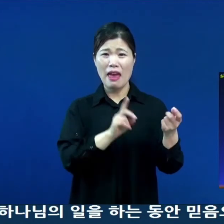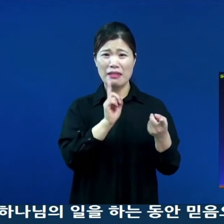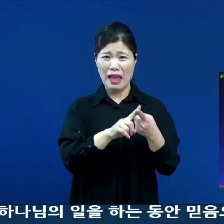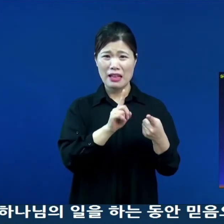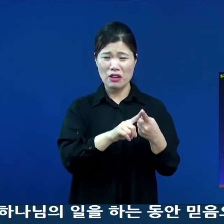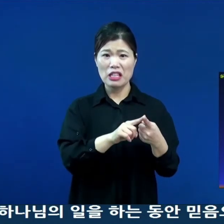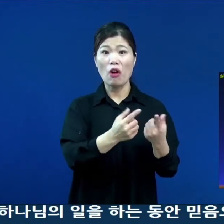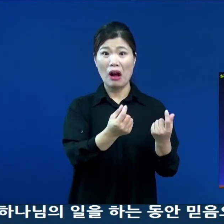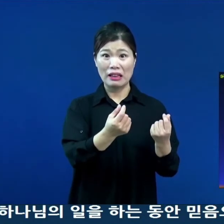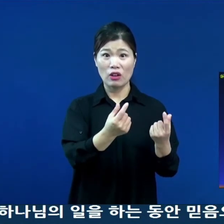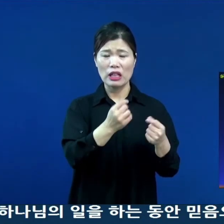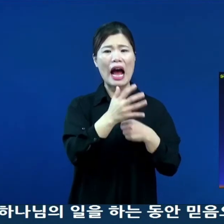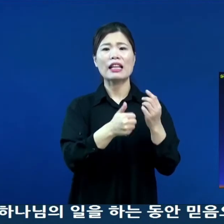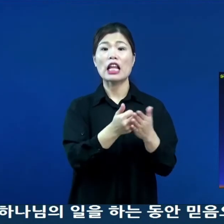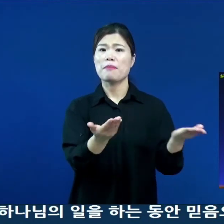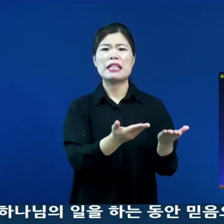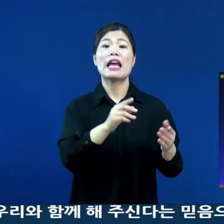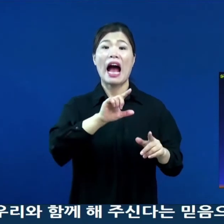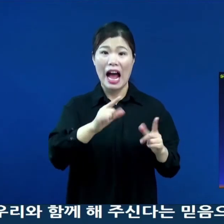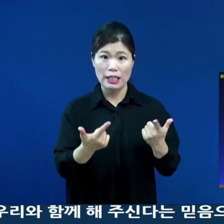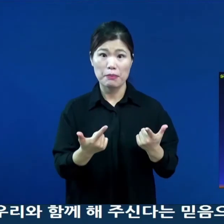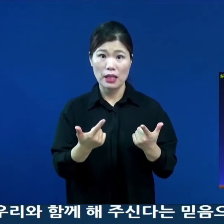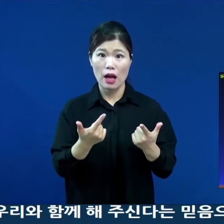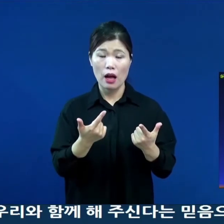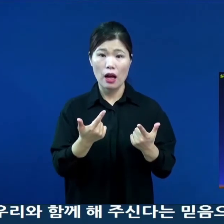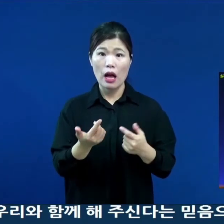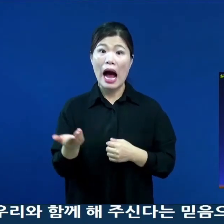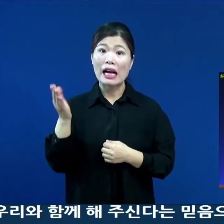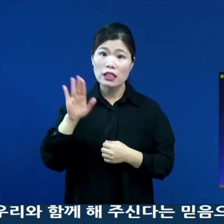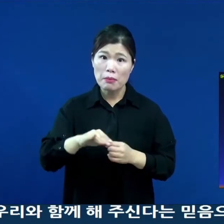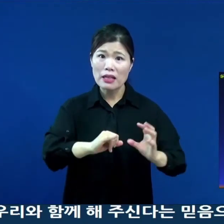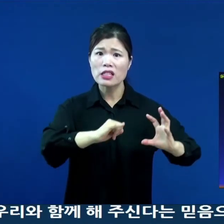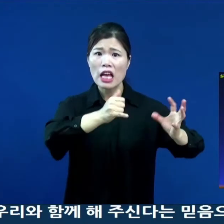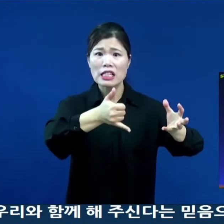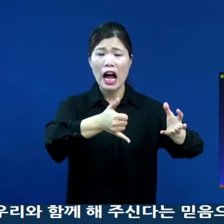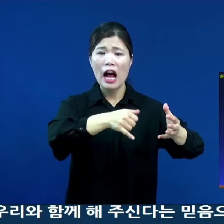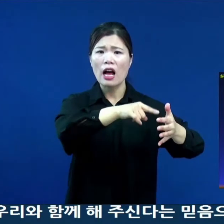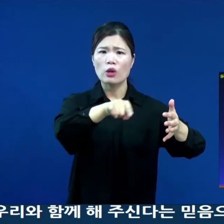속한 많은 일들은 하나님의 일인 거예요.